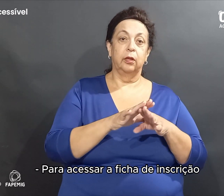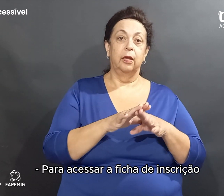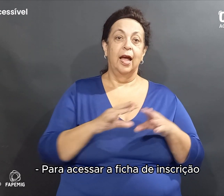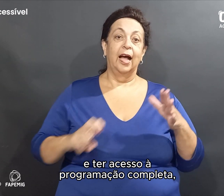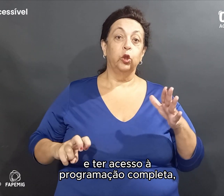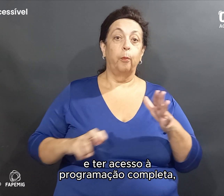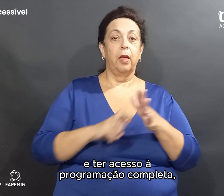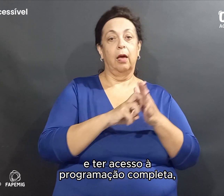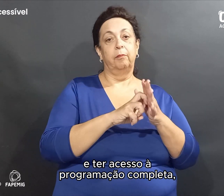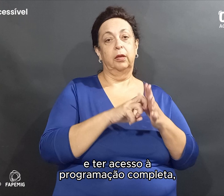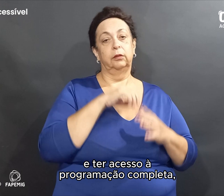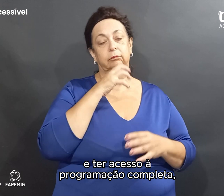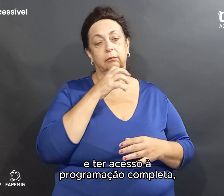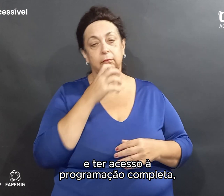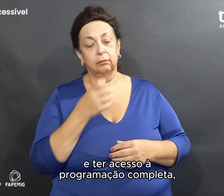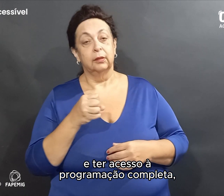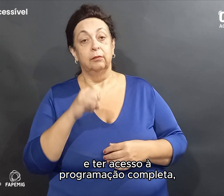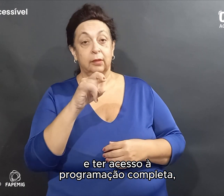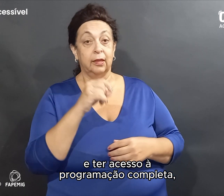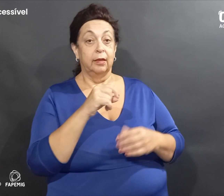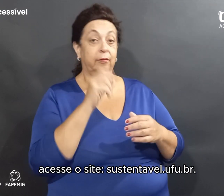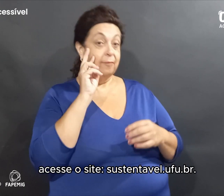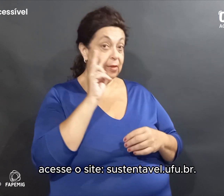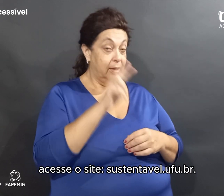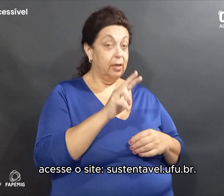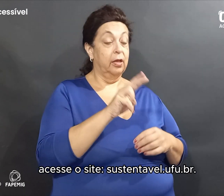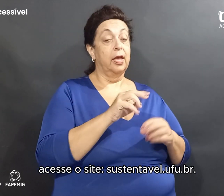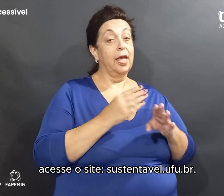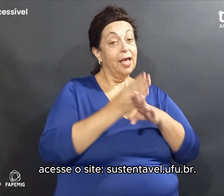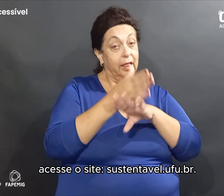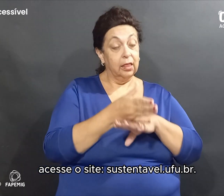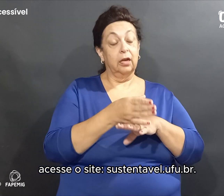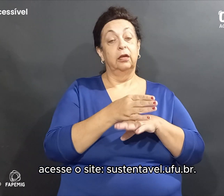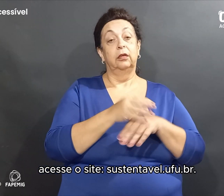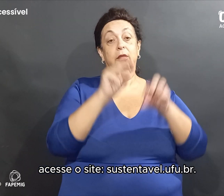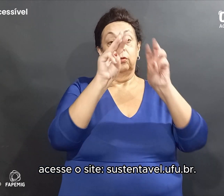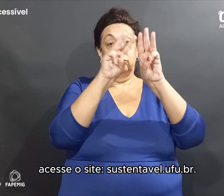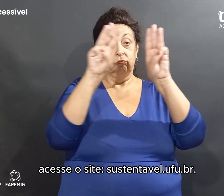de inscrição e ter acesso à programação completa, acesse o site